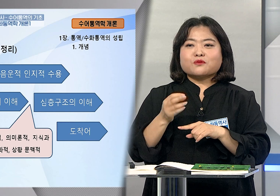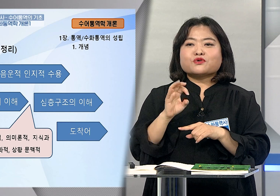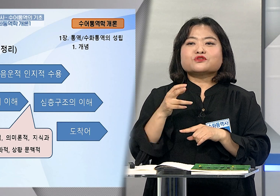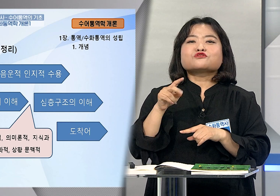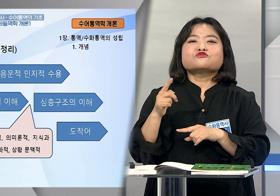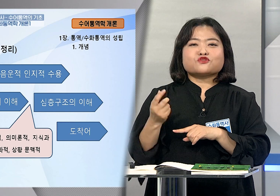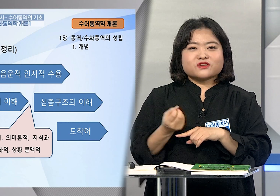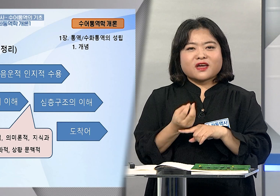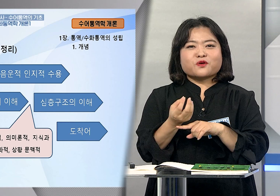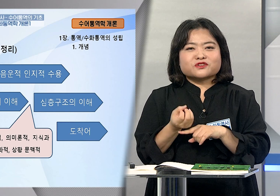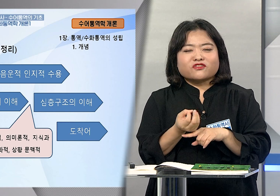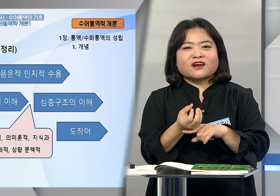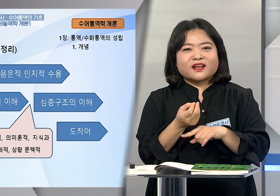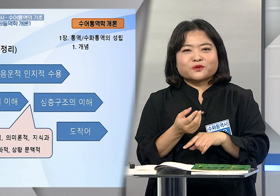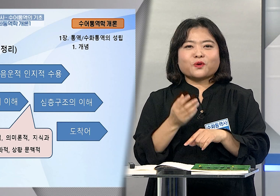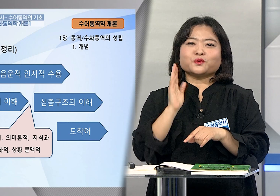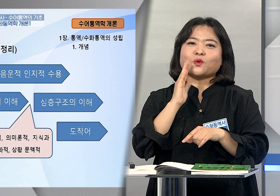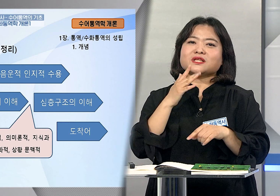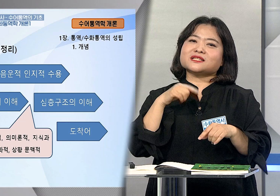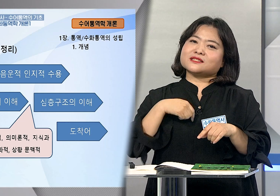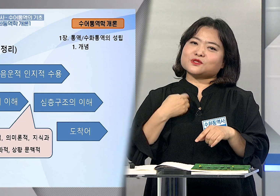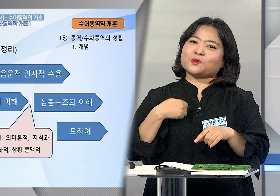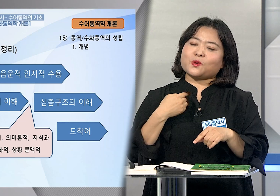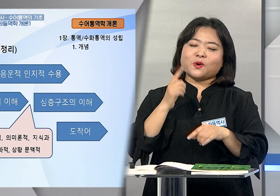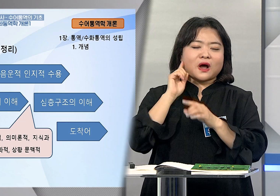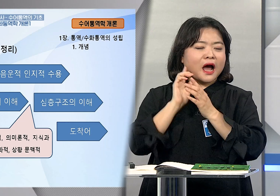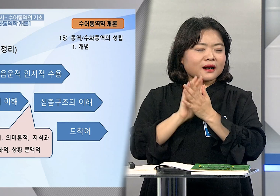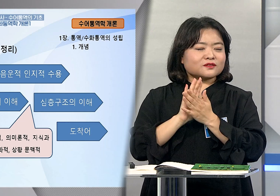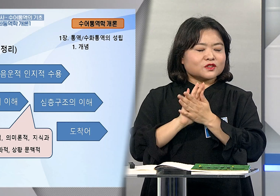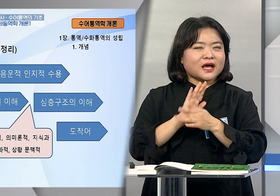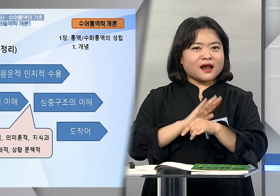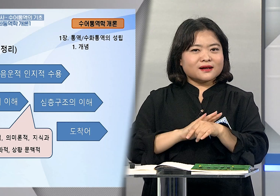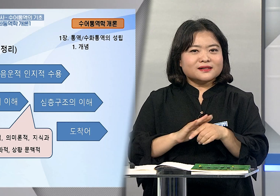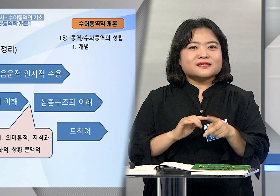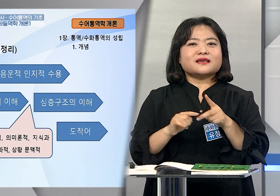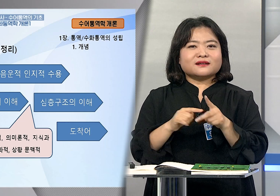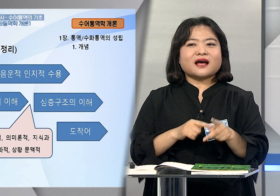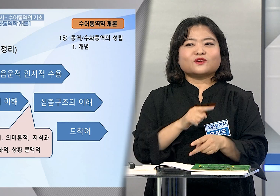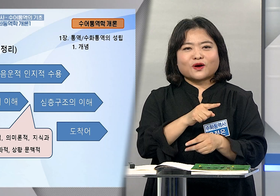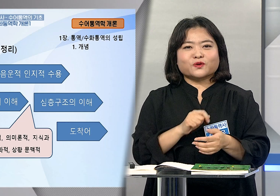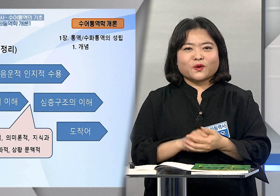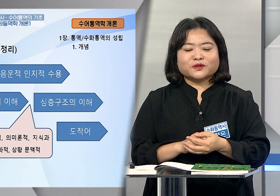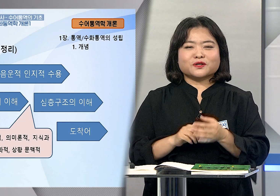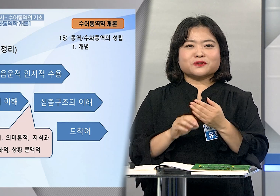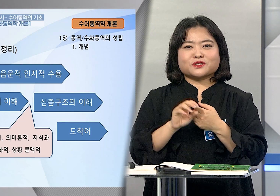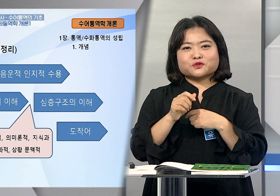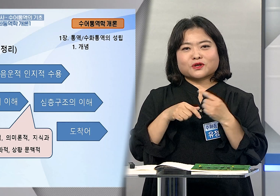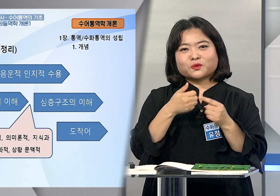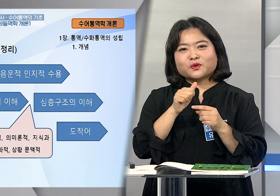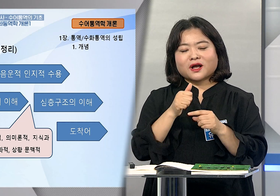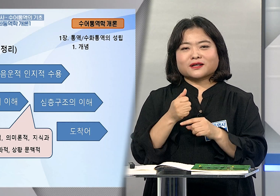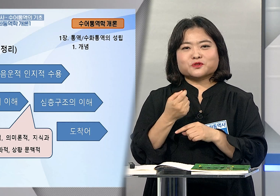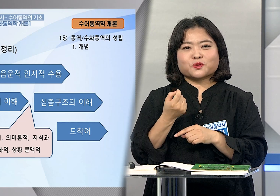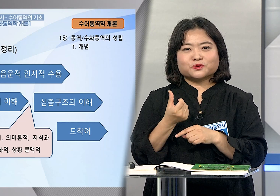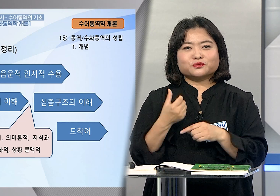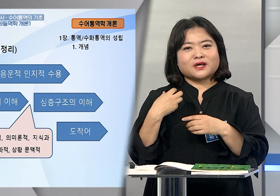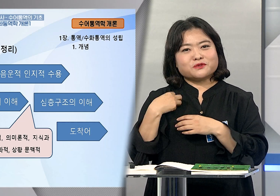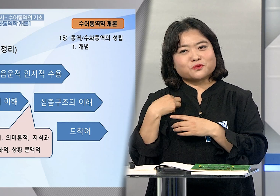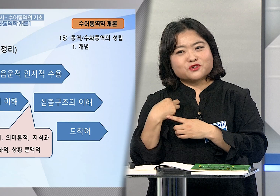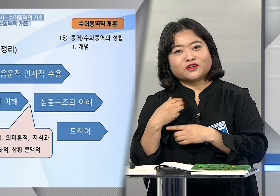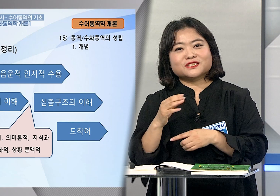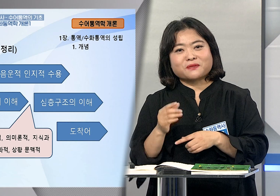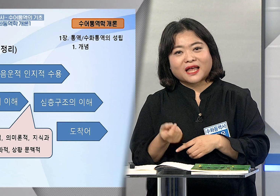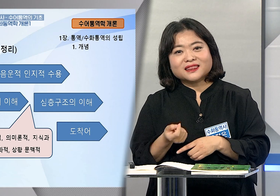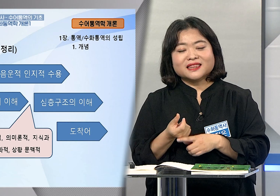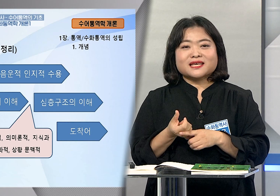그냥 표층 구조 이해로 전달을 해도 농인이 스스로 알아서 잘 이해를 하더라고요. 그럼 이제 수화 통역하기가 조금 부담이